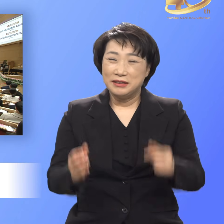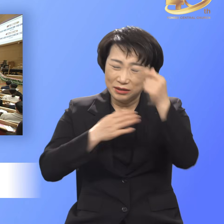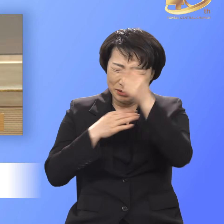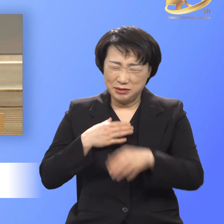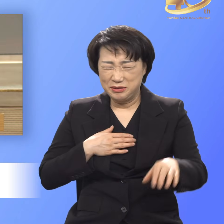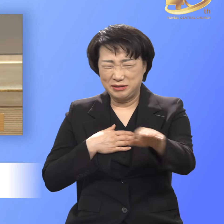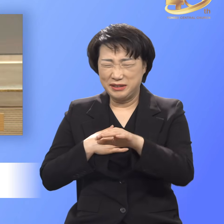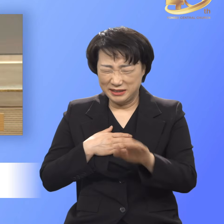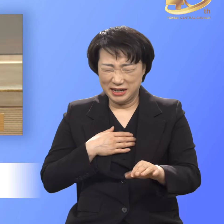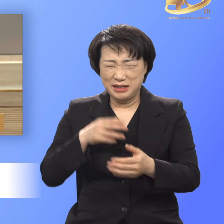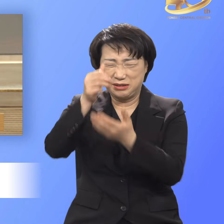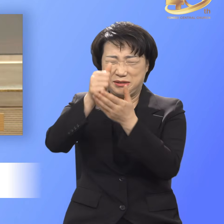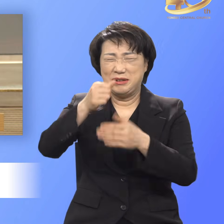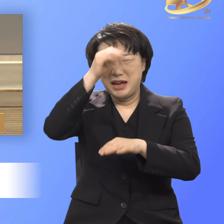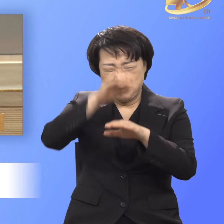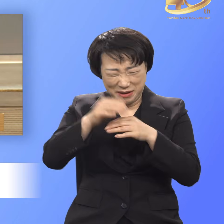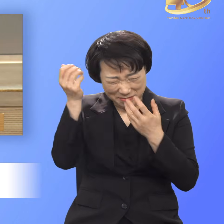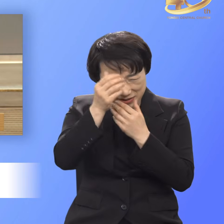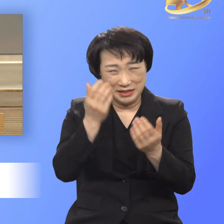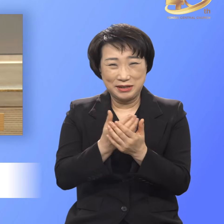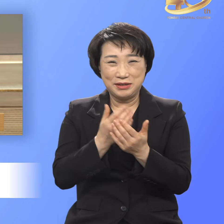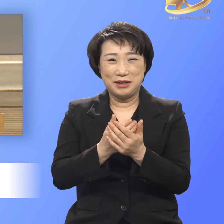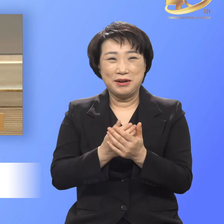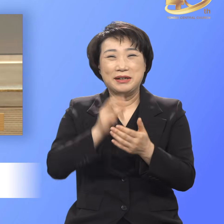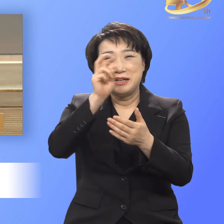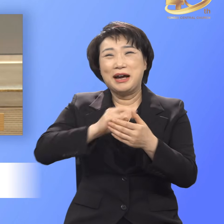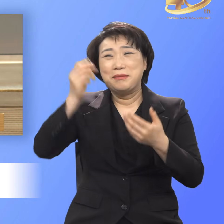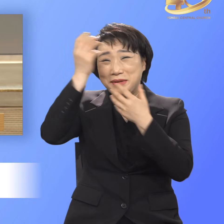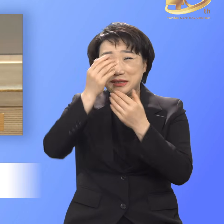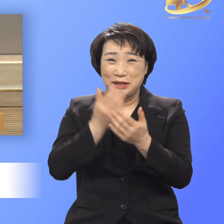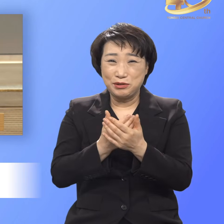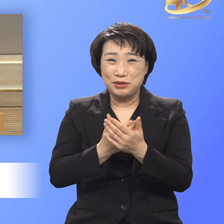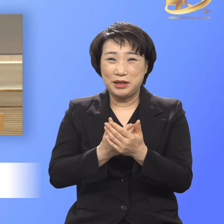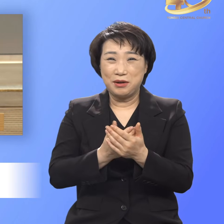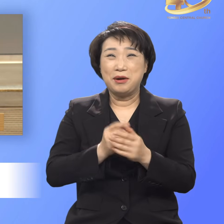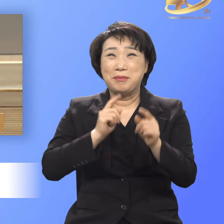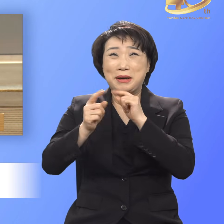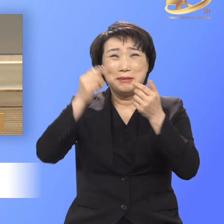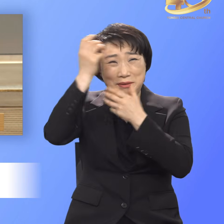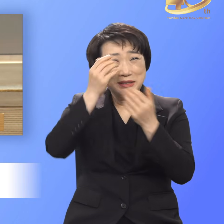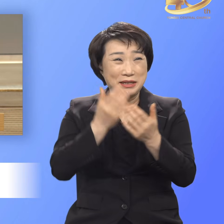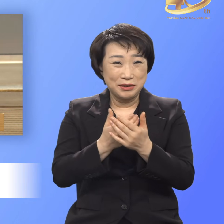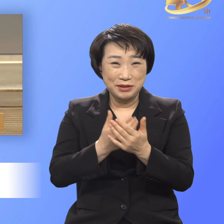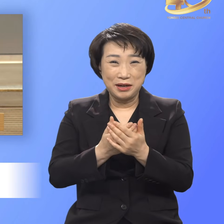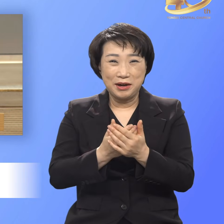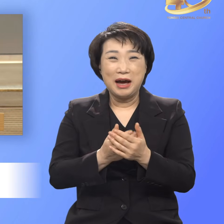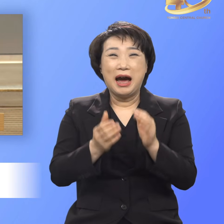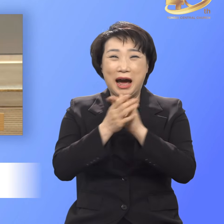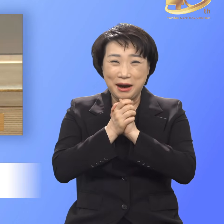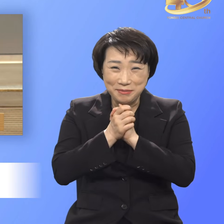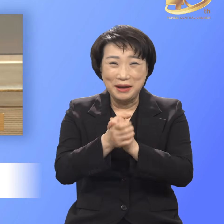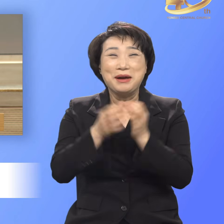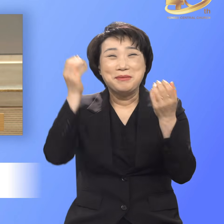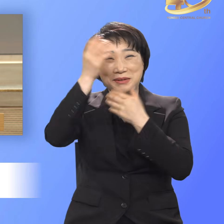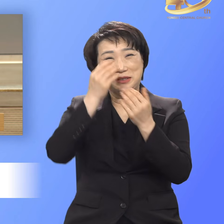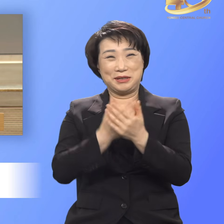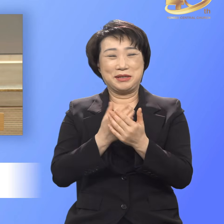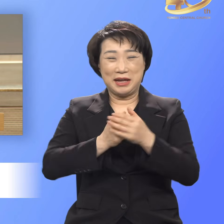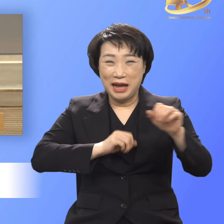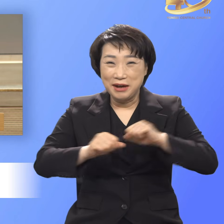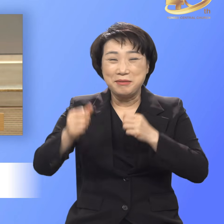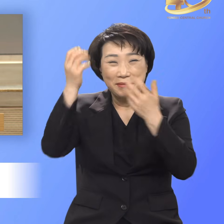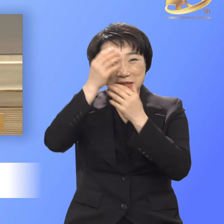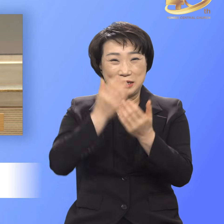성도들이 주님 예배에 미치고 찬양에 미치고 말씀에 미치고 아멘에 미치고